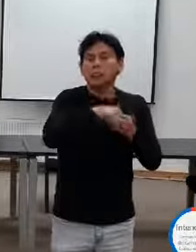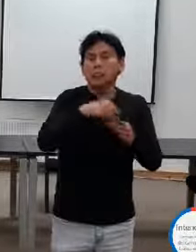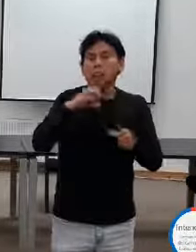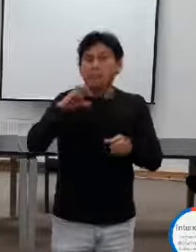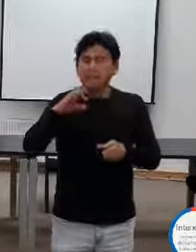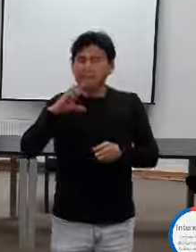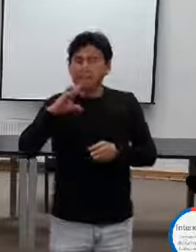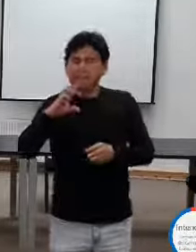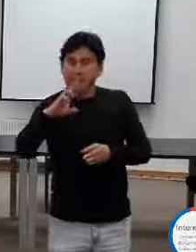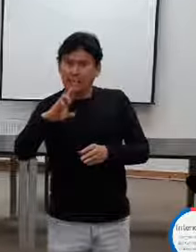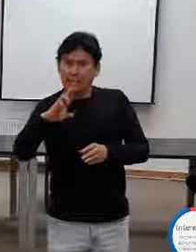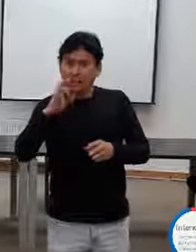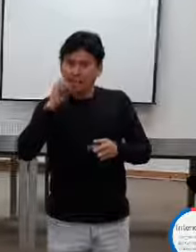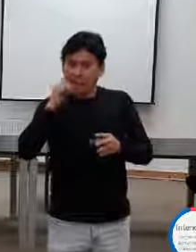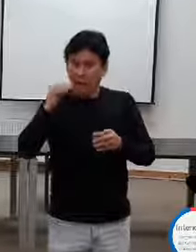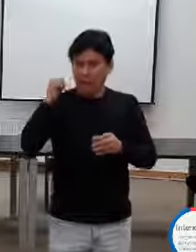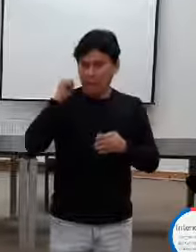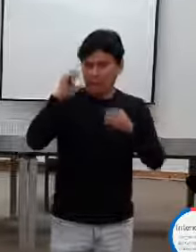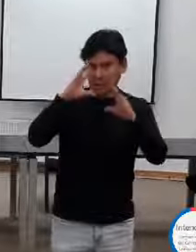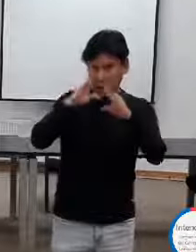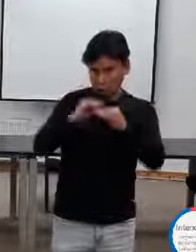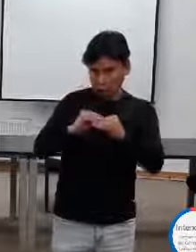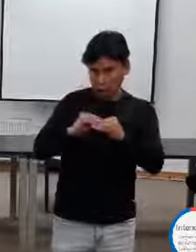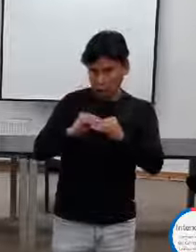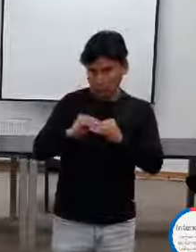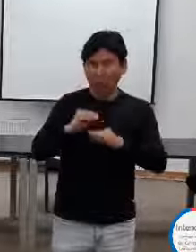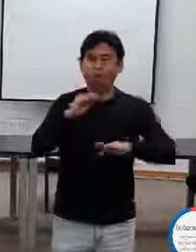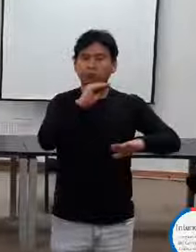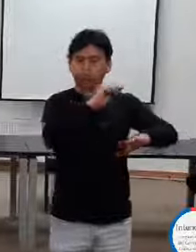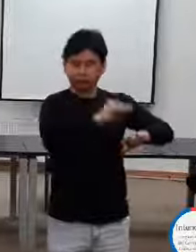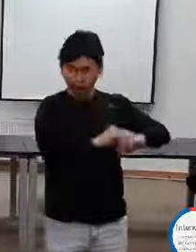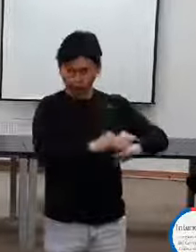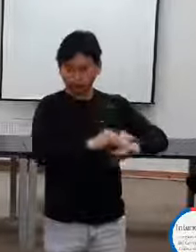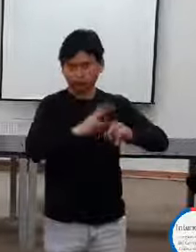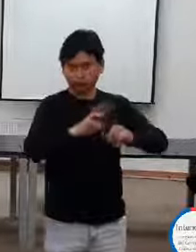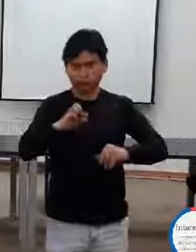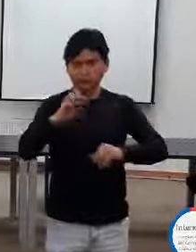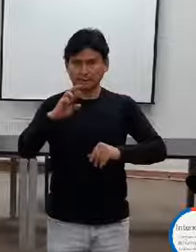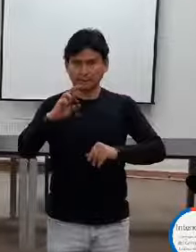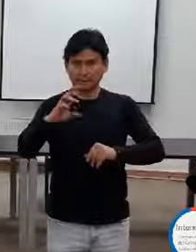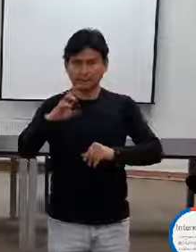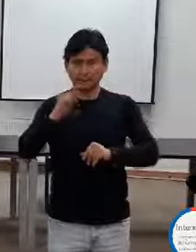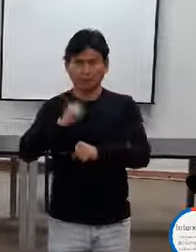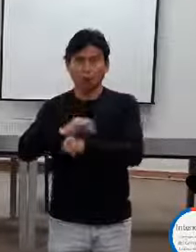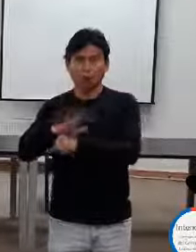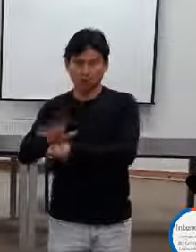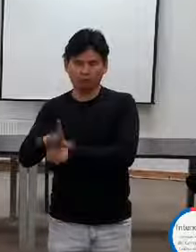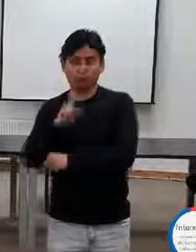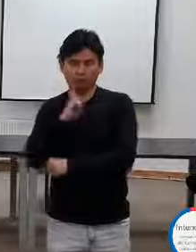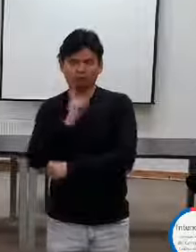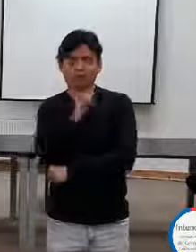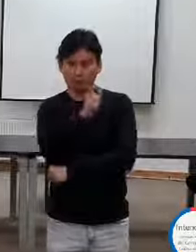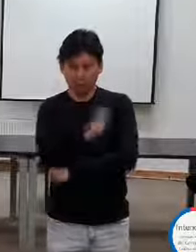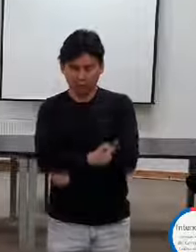PCR pendientes. Anoche fue notificado como una PCR positiva para COVID-19,